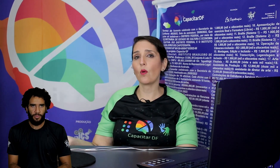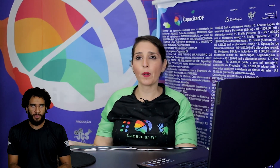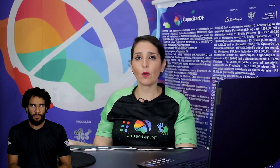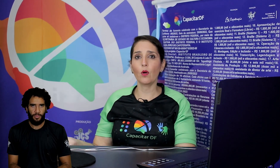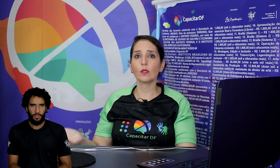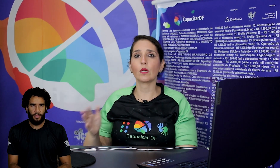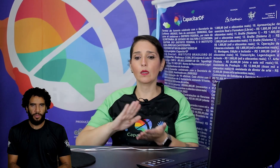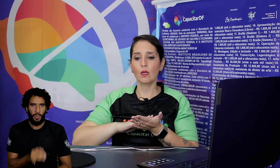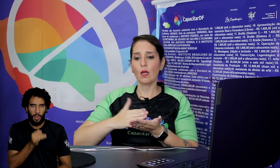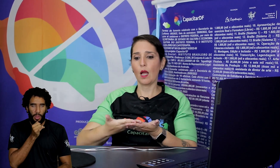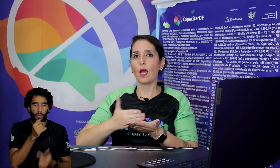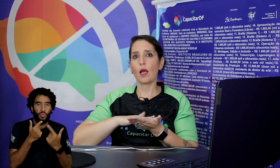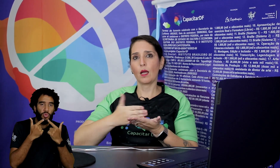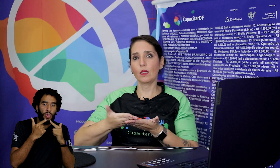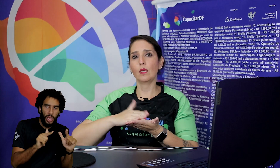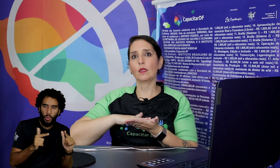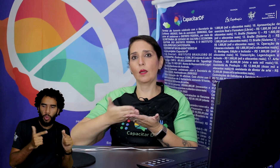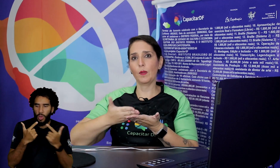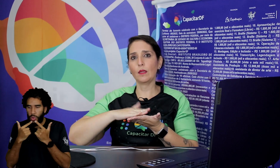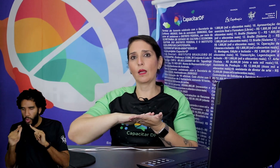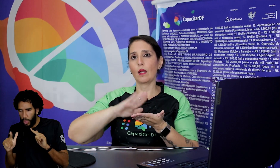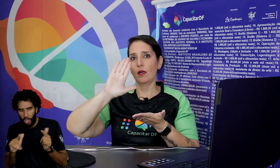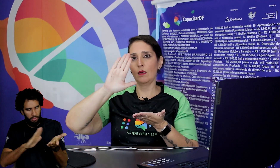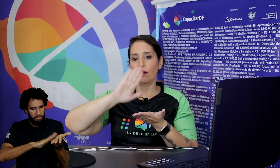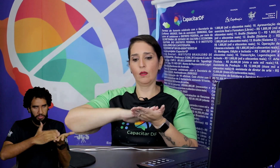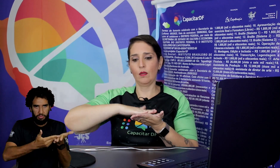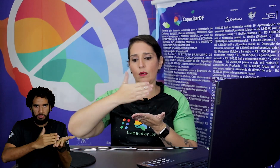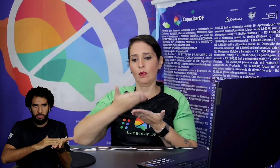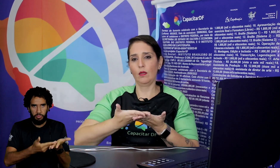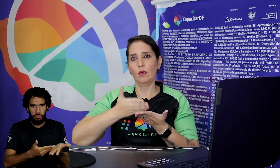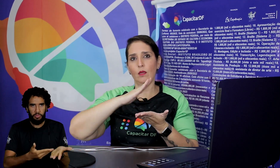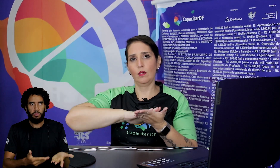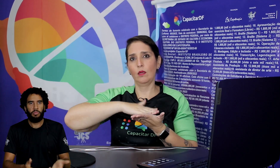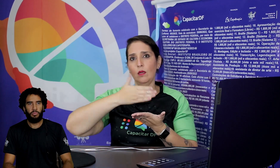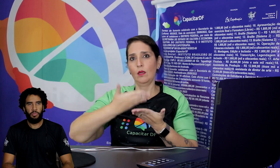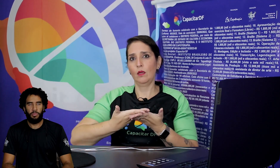uma língua para outra, aqui, interpretar.